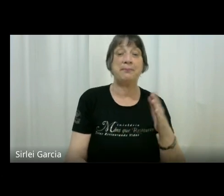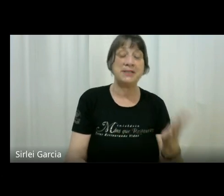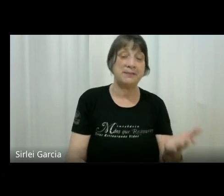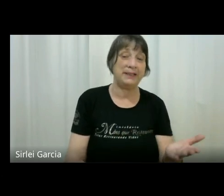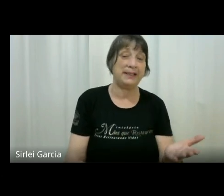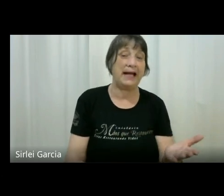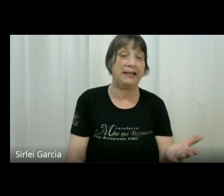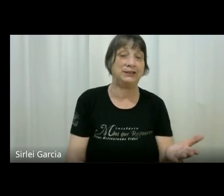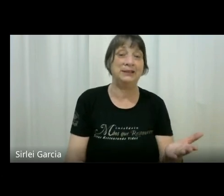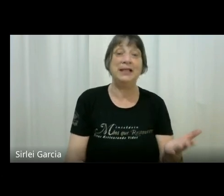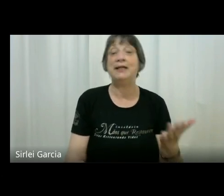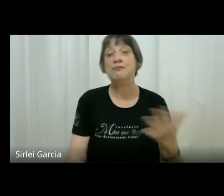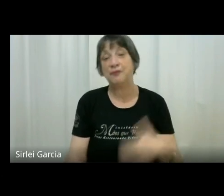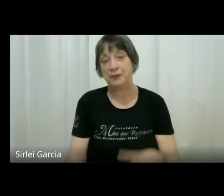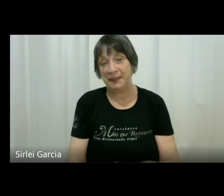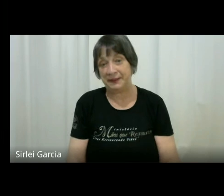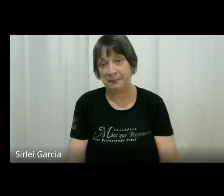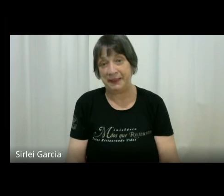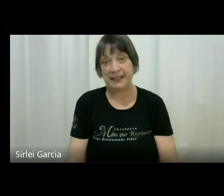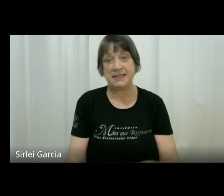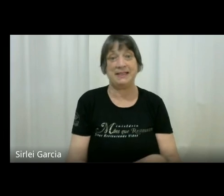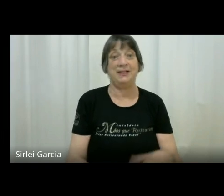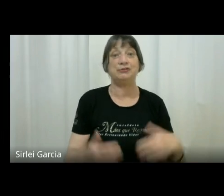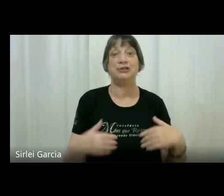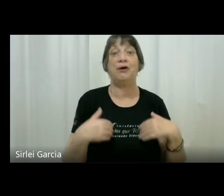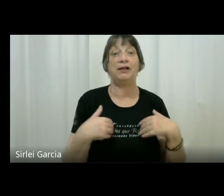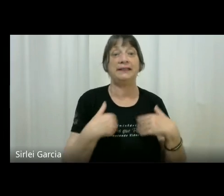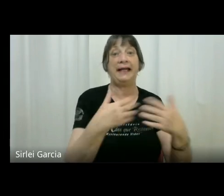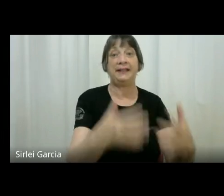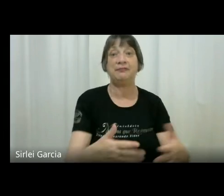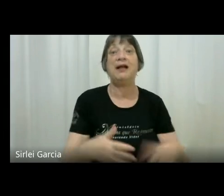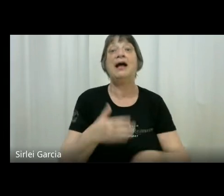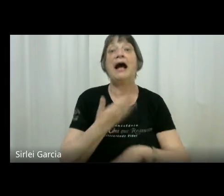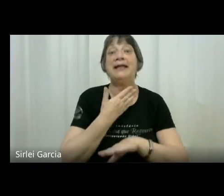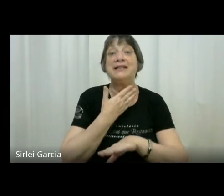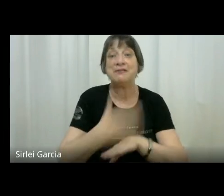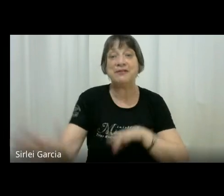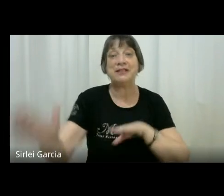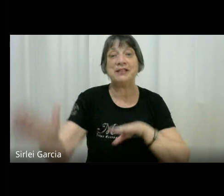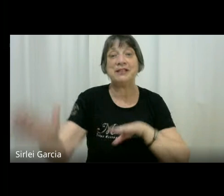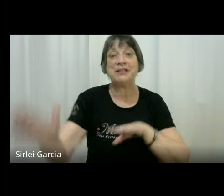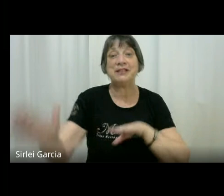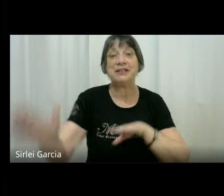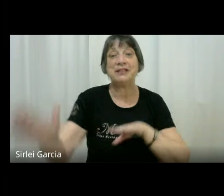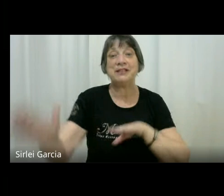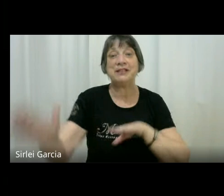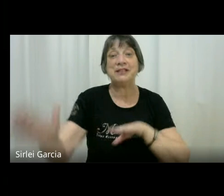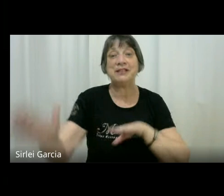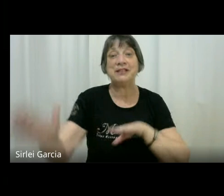a possibilidade, não foi uma interpretação, digo, tá aí, aquele se vira nos 30,